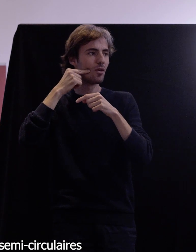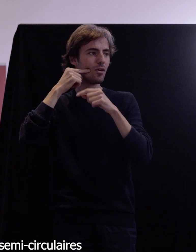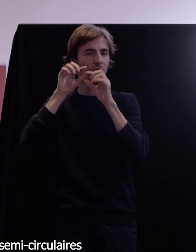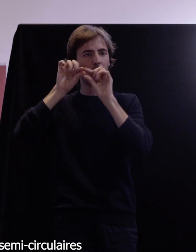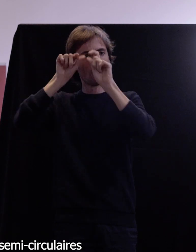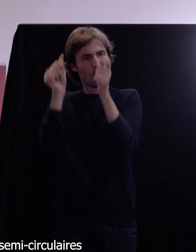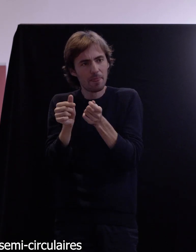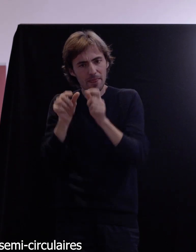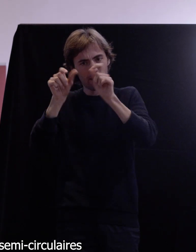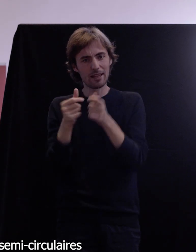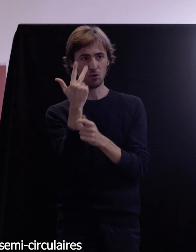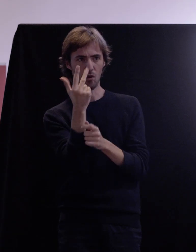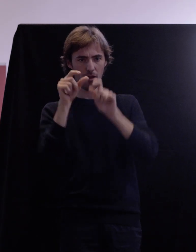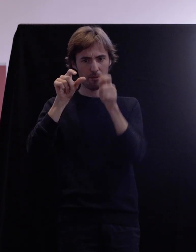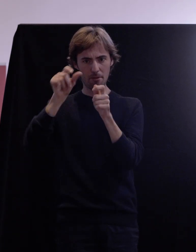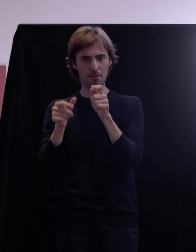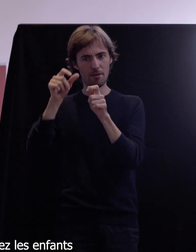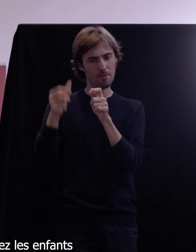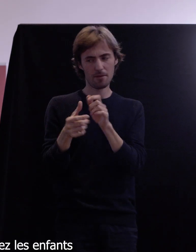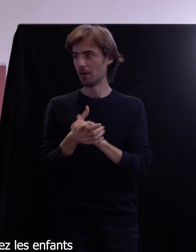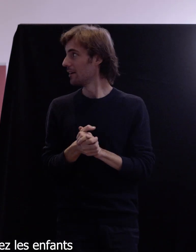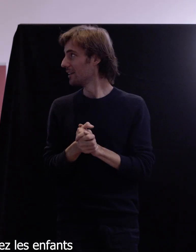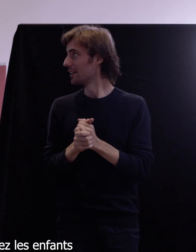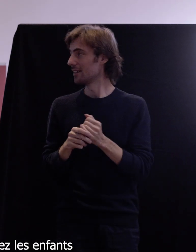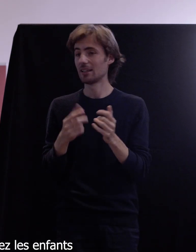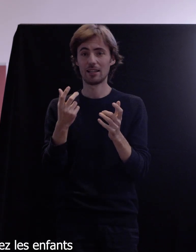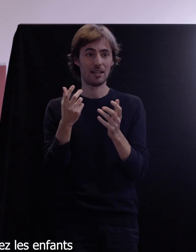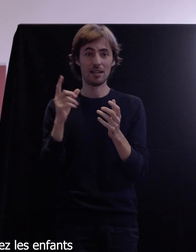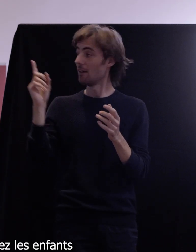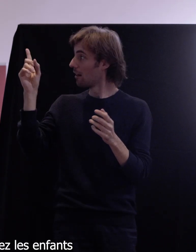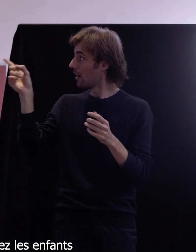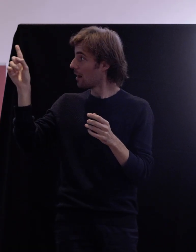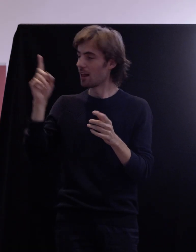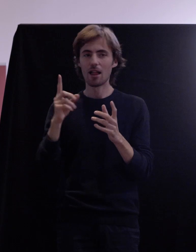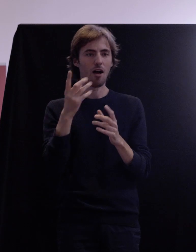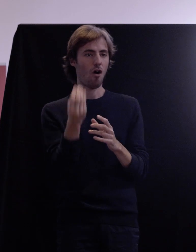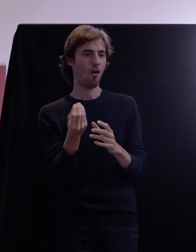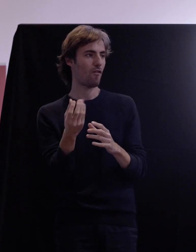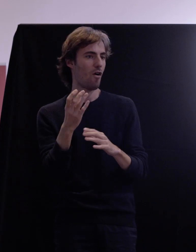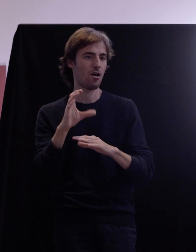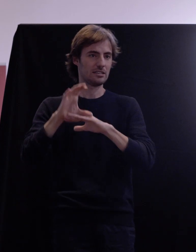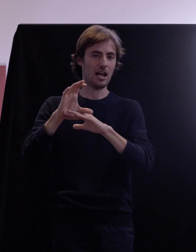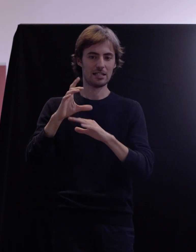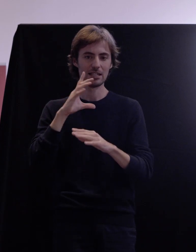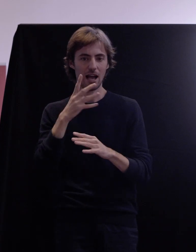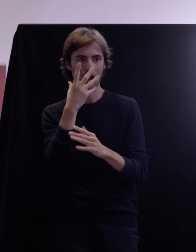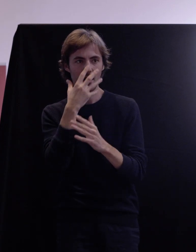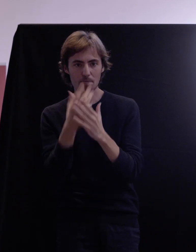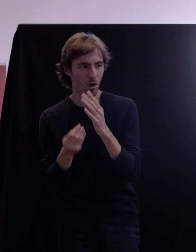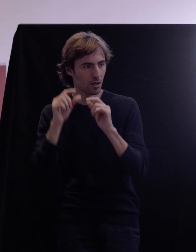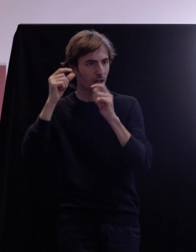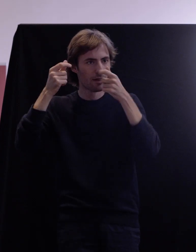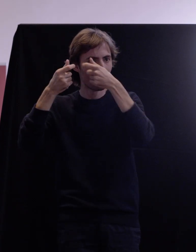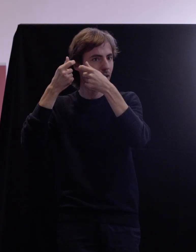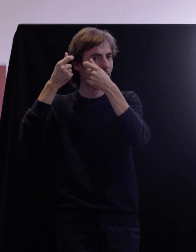au nombre de 3 et quasiment tout le temps chez les enfants qui ont un syndrome Charge manque en